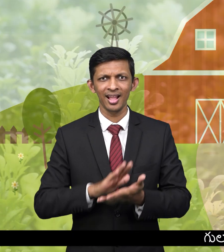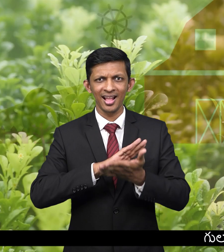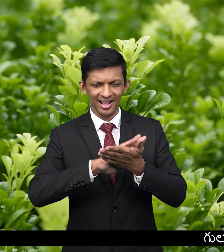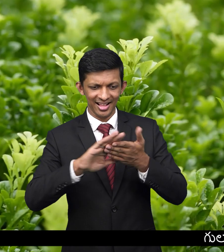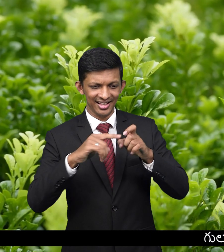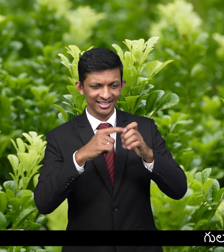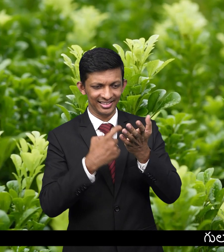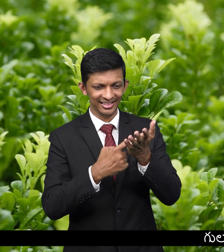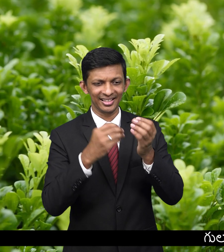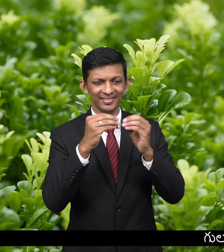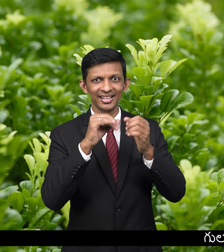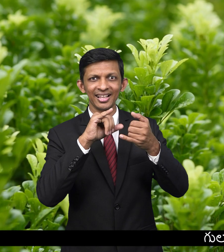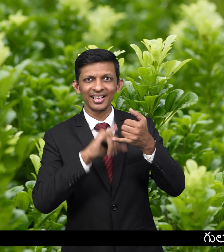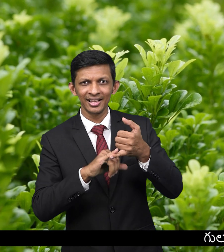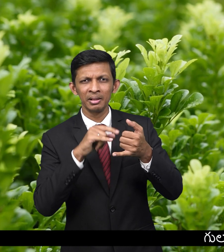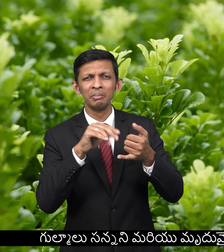గుల్మాలు.